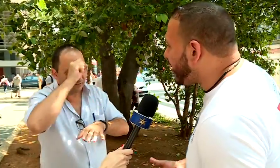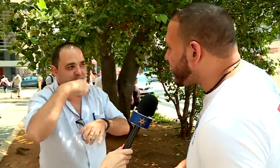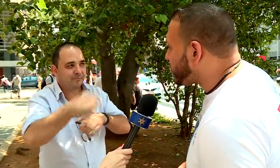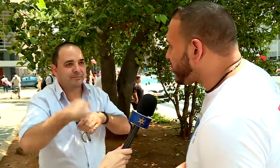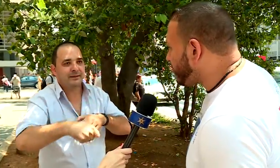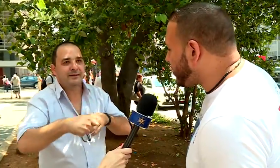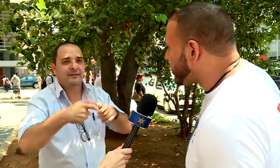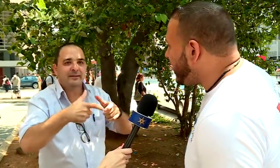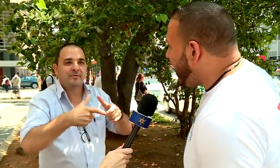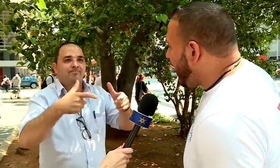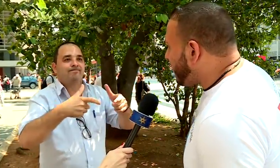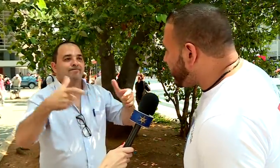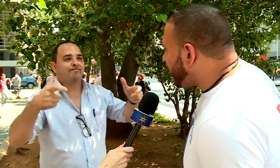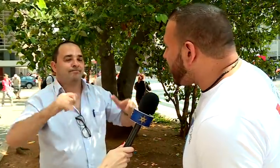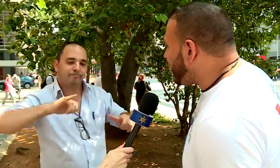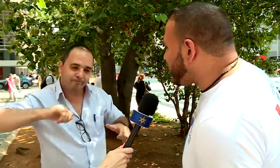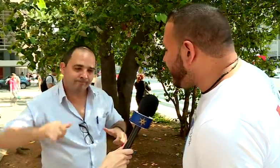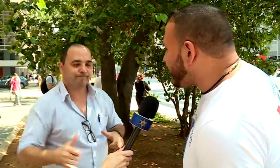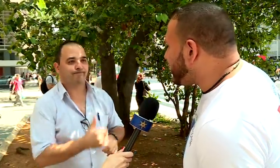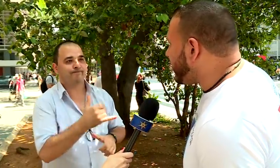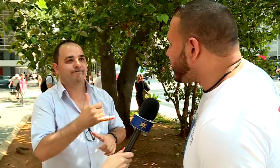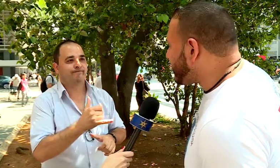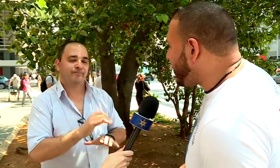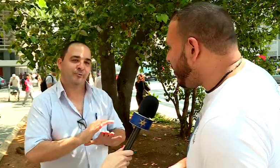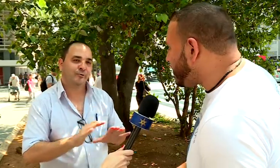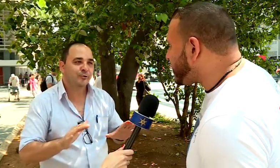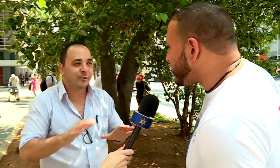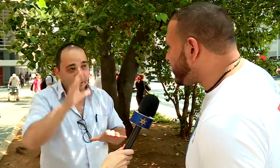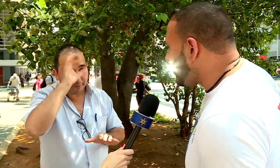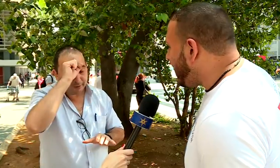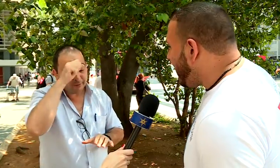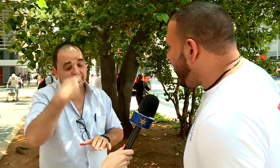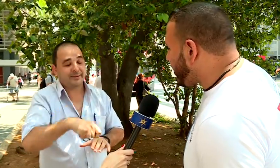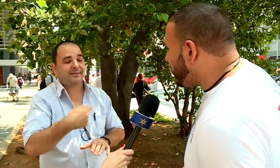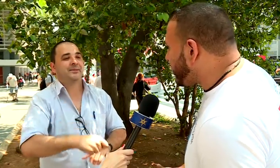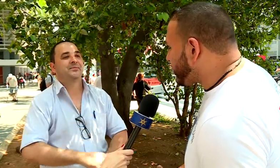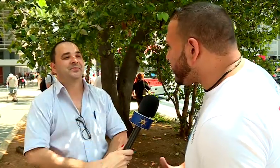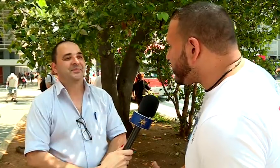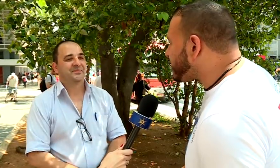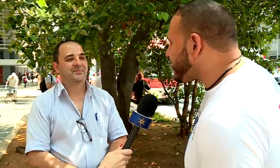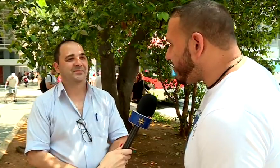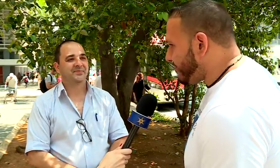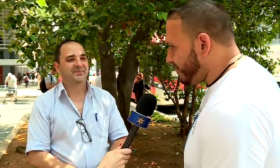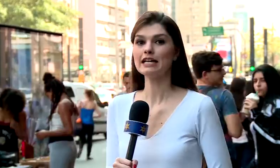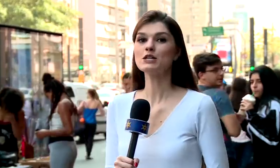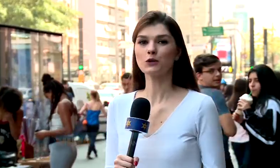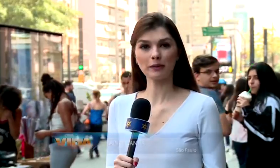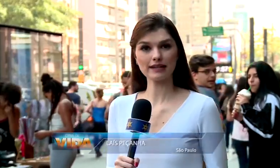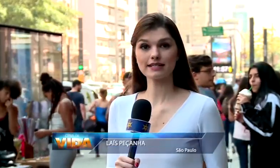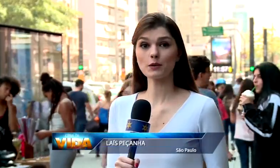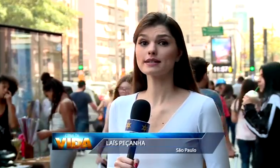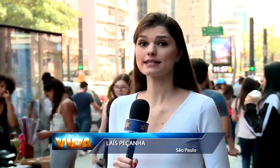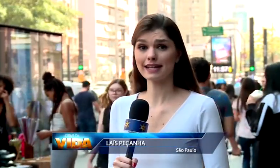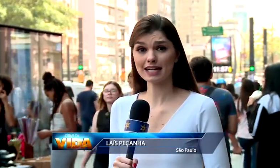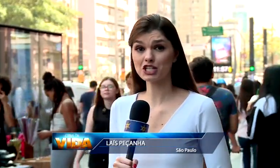mais que as pessoas aprendam um pouco mais de língua de sinais e que realmente seja, a comunicação seja acessível. No Brasil, cerca de